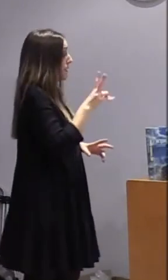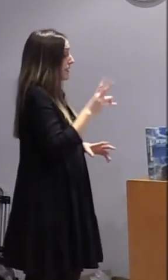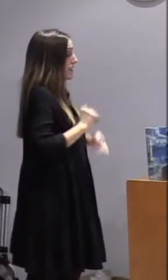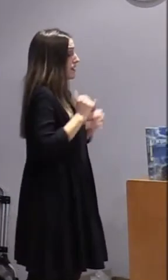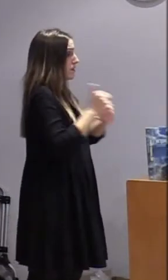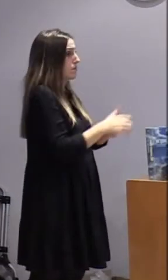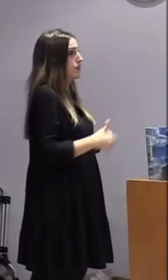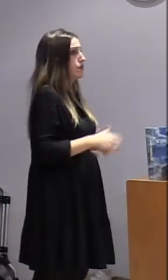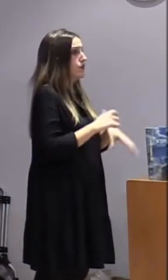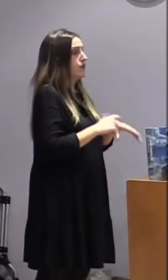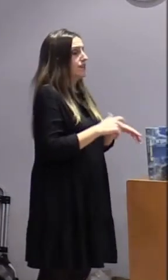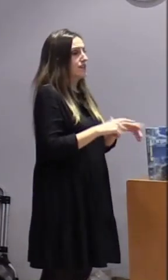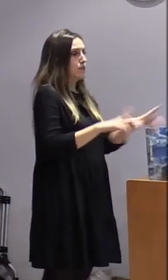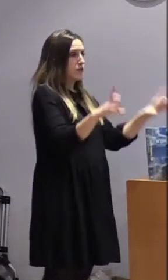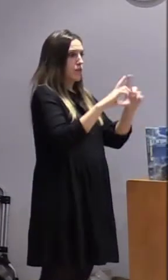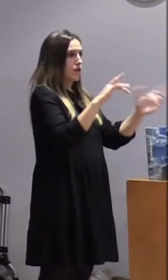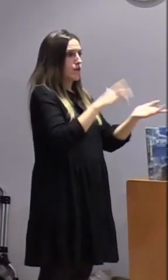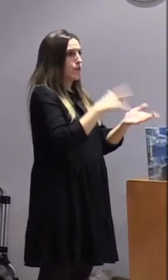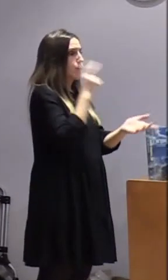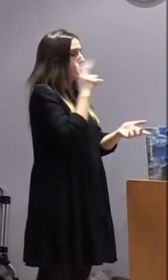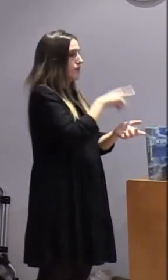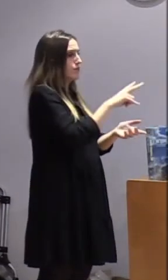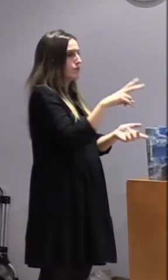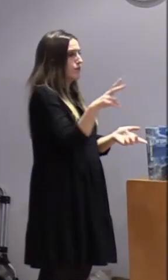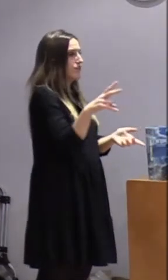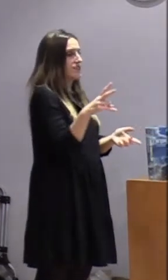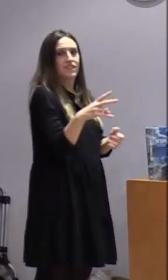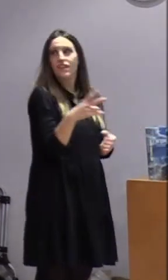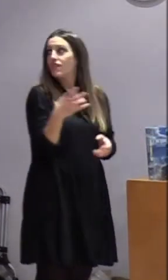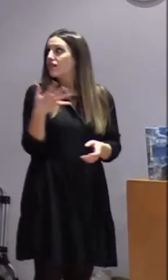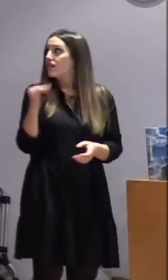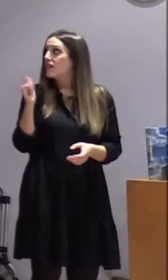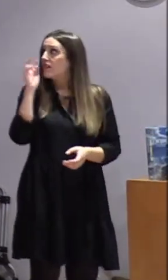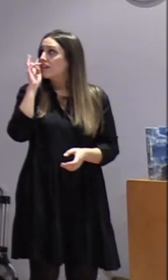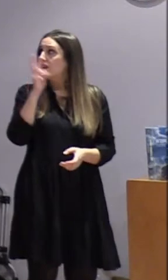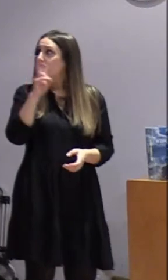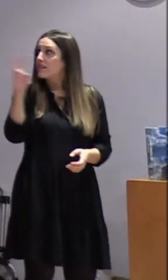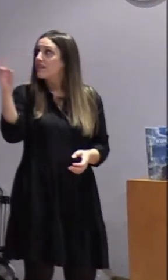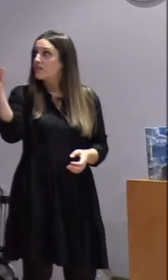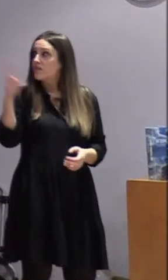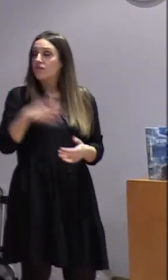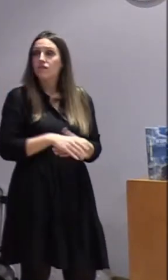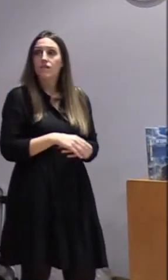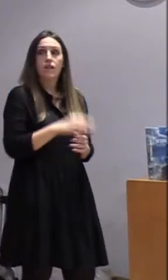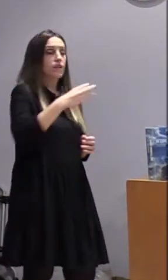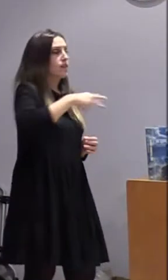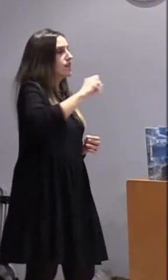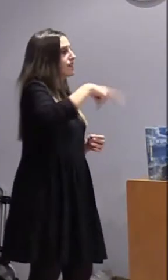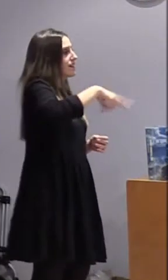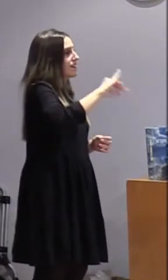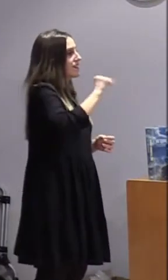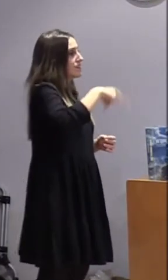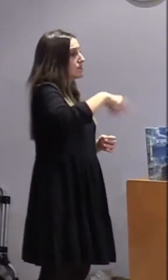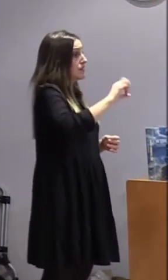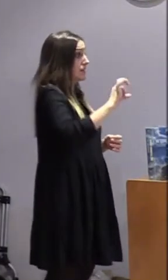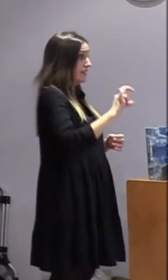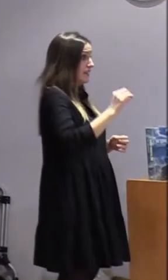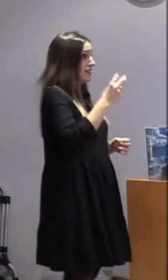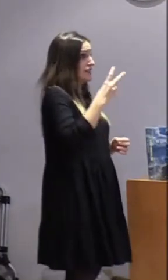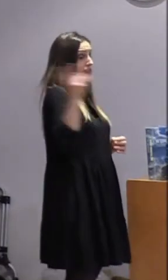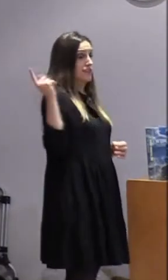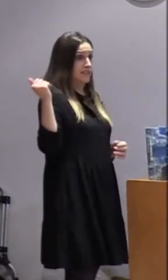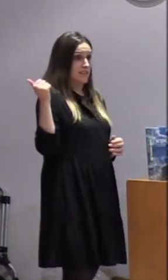cuadro, cuando vais al Prado hay dos cuadros que siempre hay un corrillo de gente mirándolos. Las Meninas y